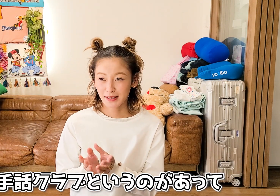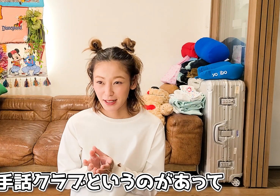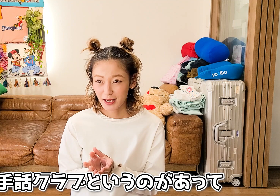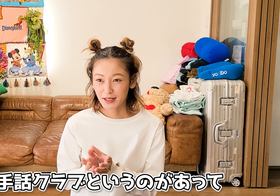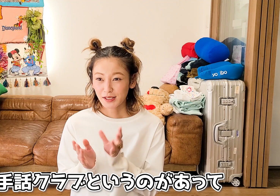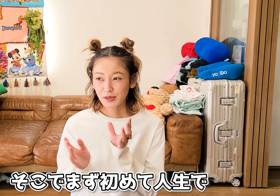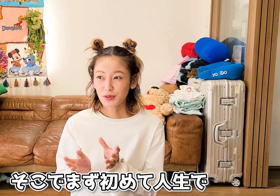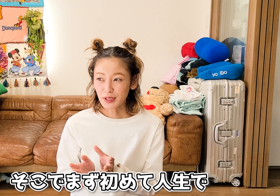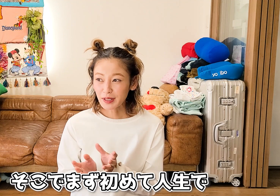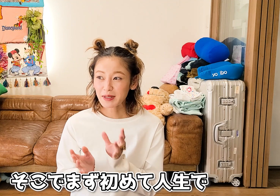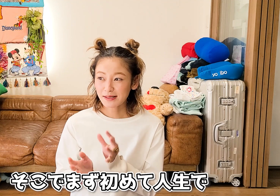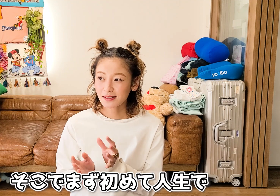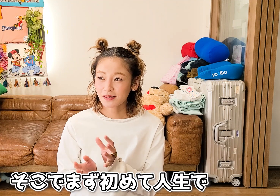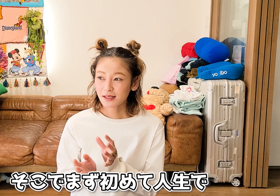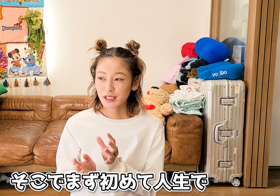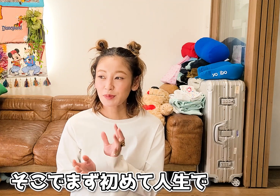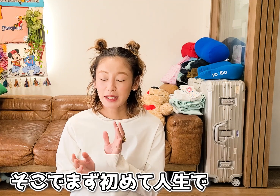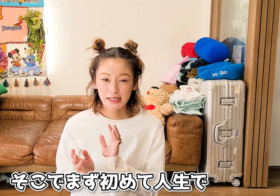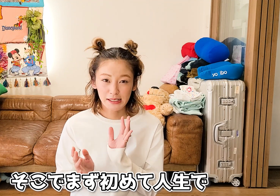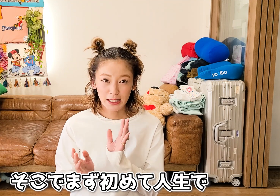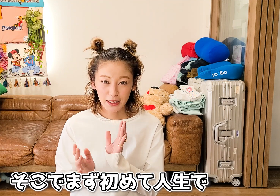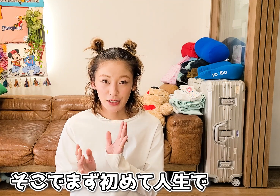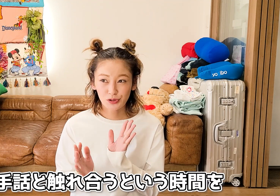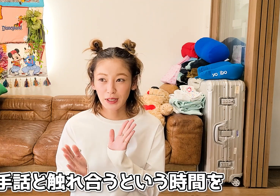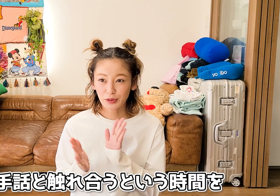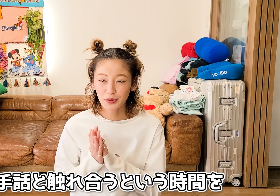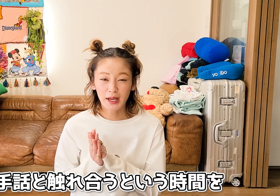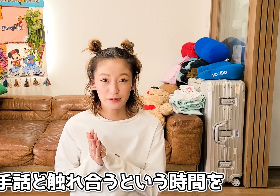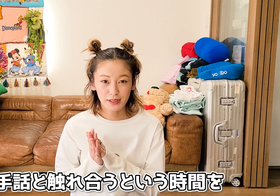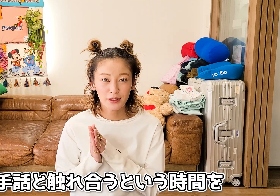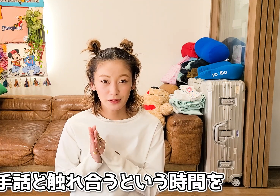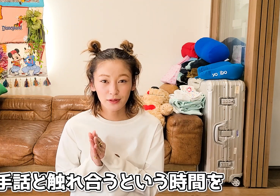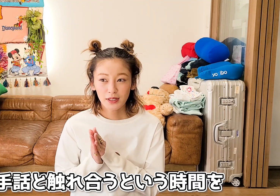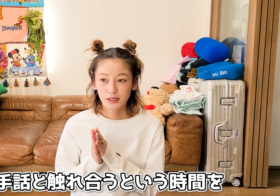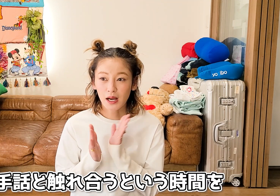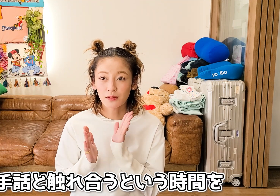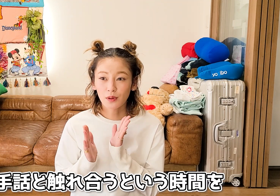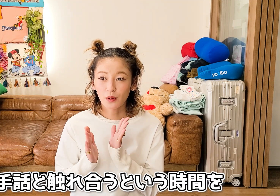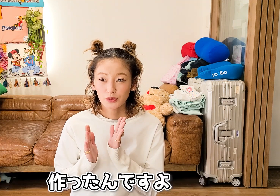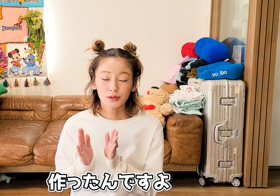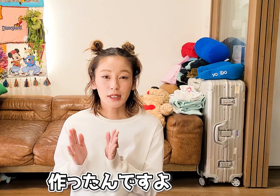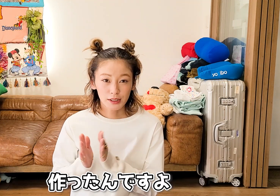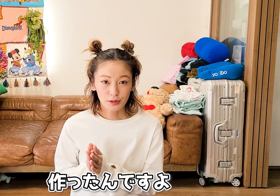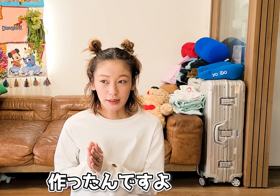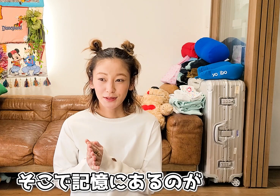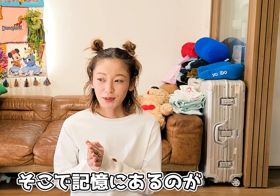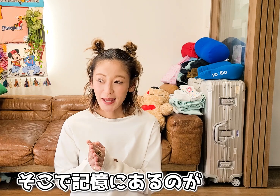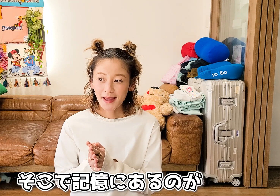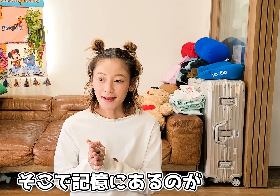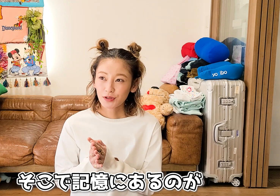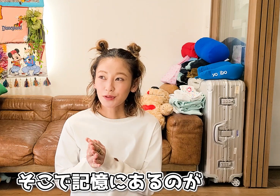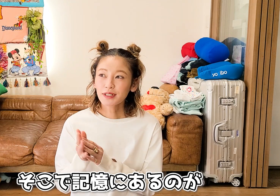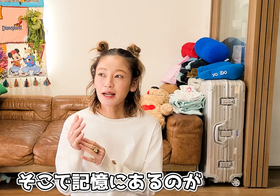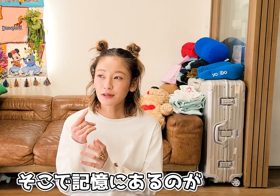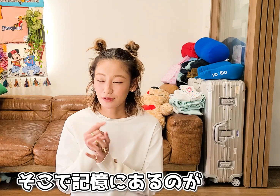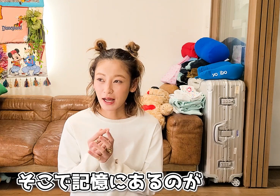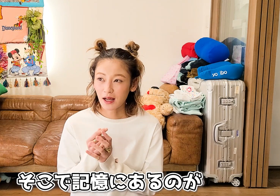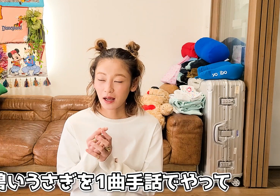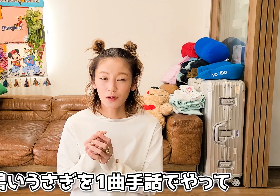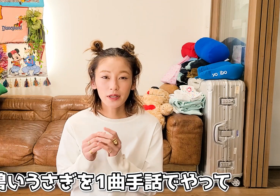、そこにまず初めて人生で手話と触れ合うっていう時間を作ったんですよ。そこで記憶にあるのは、青いウ